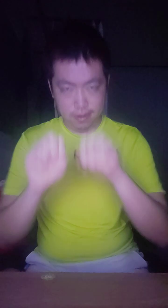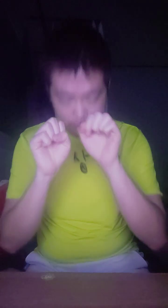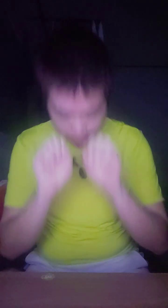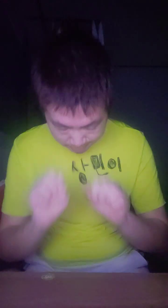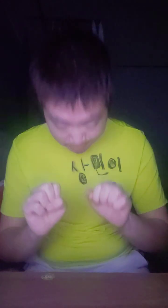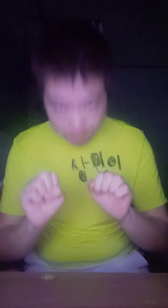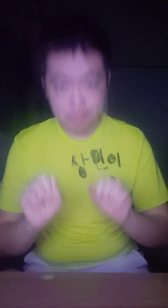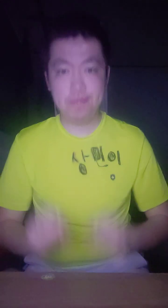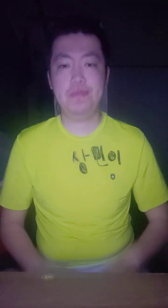고맙습니다.